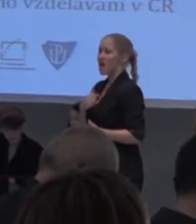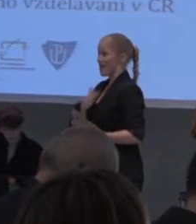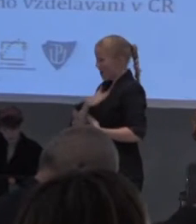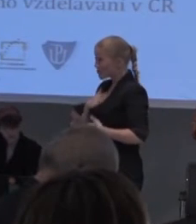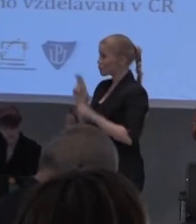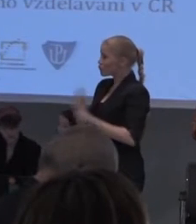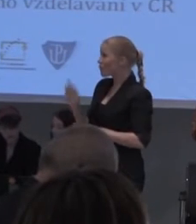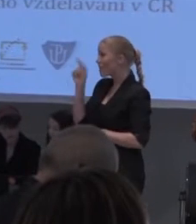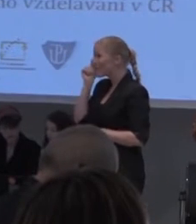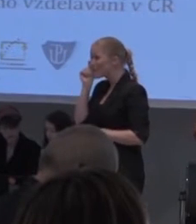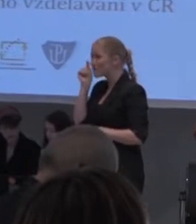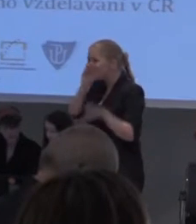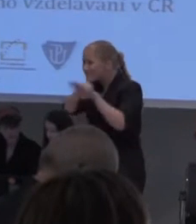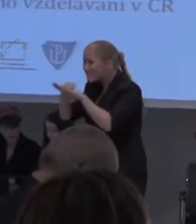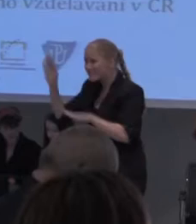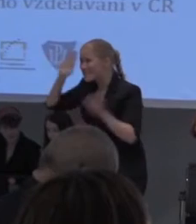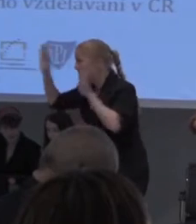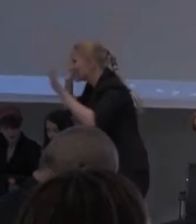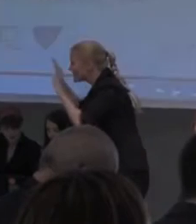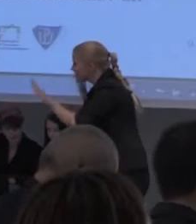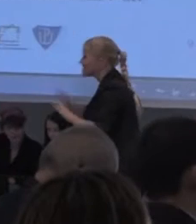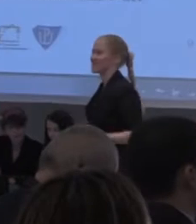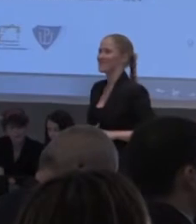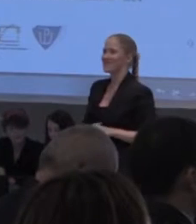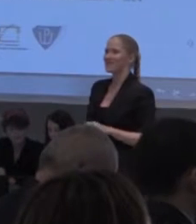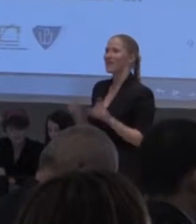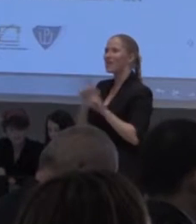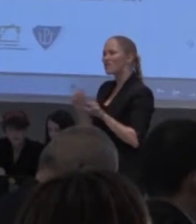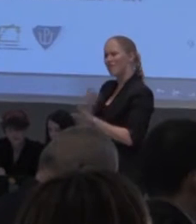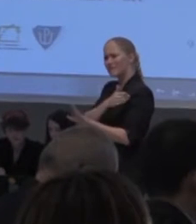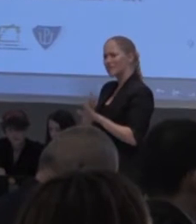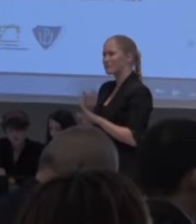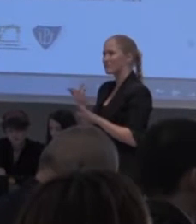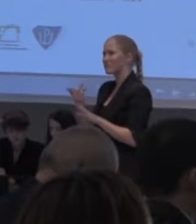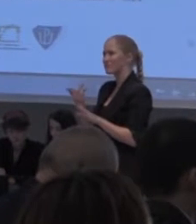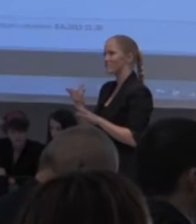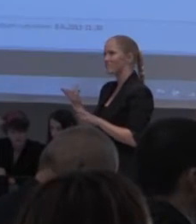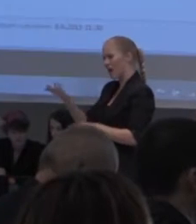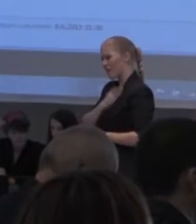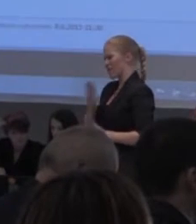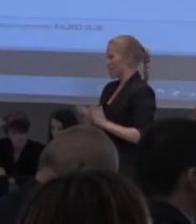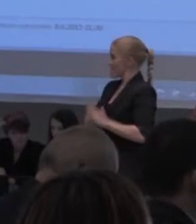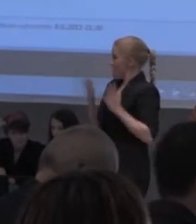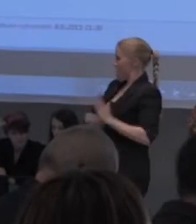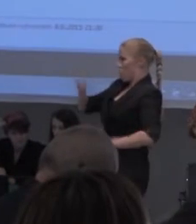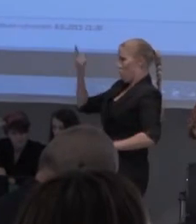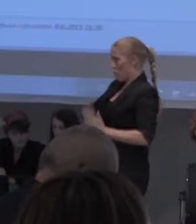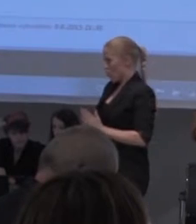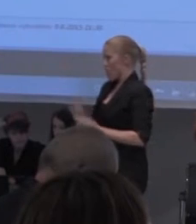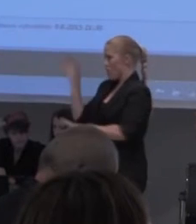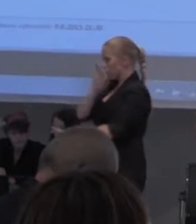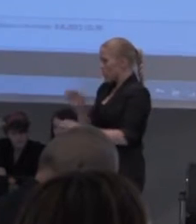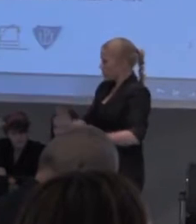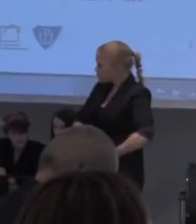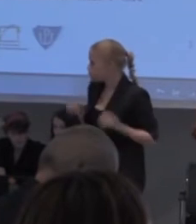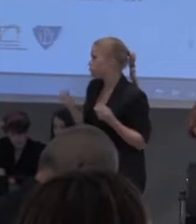vás pozdravit, protože pro nás to byla jednak dost čest a jednak dost velký úkol, že jsme k takovému projektu, který